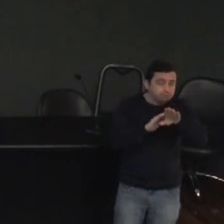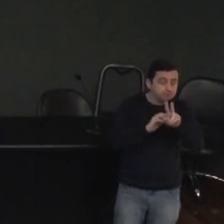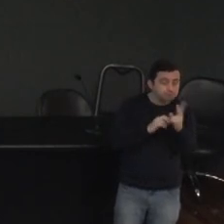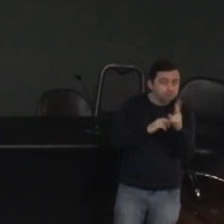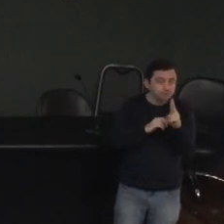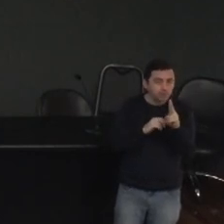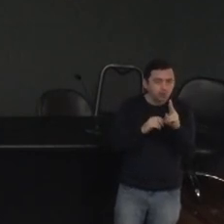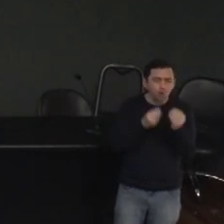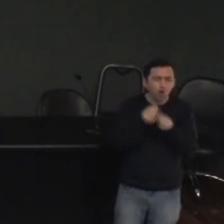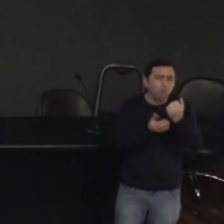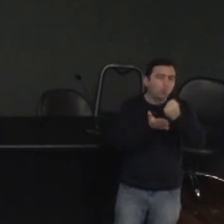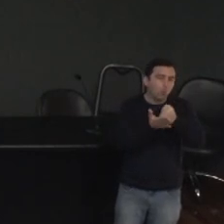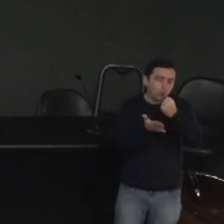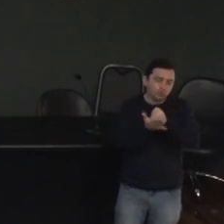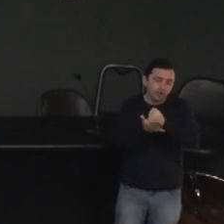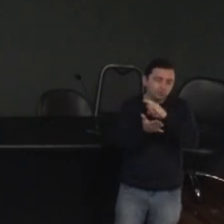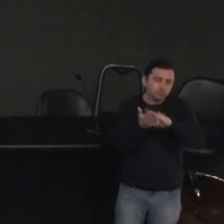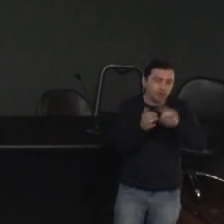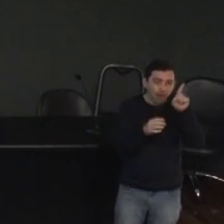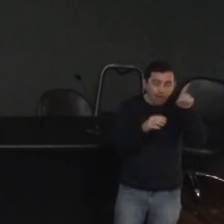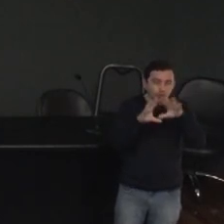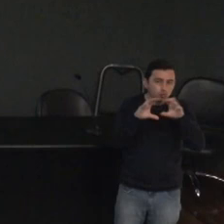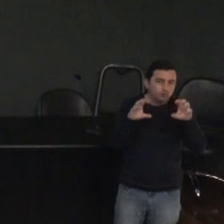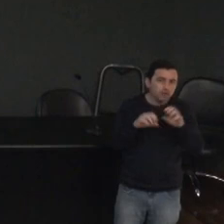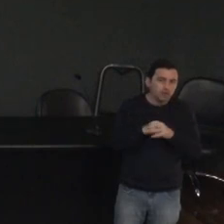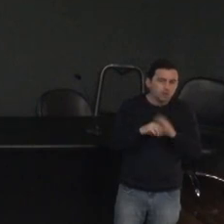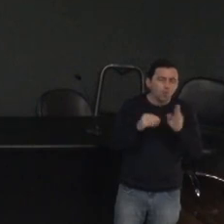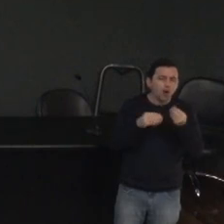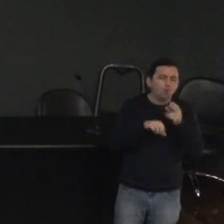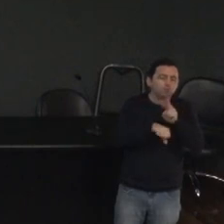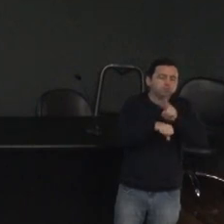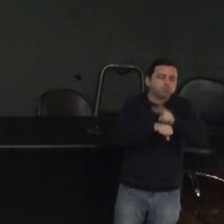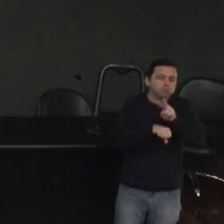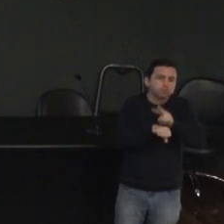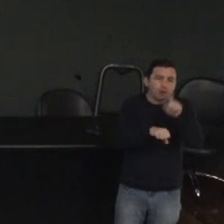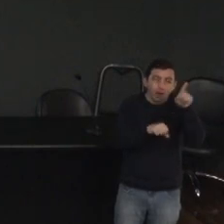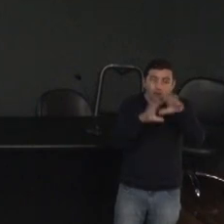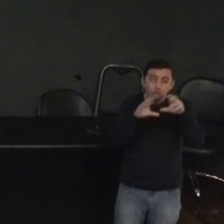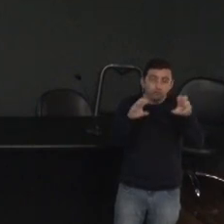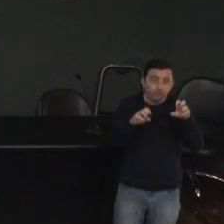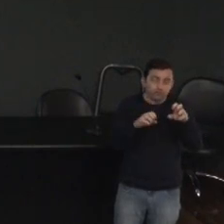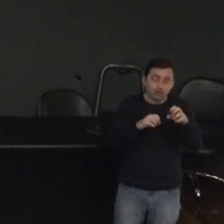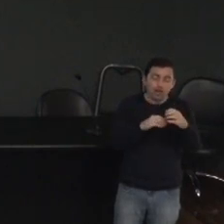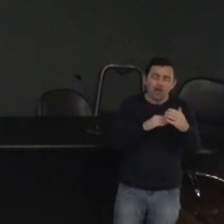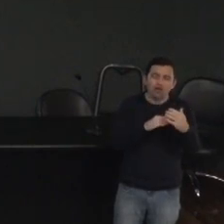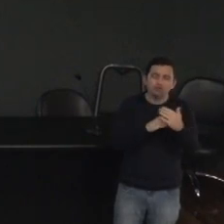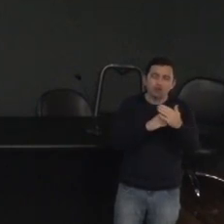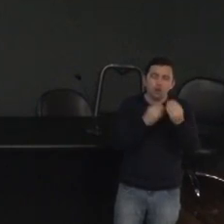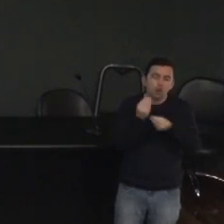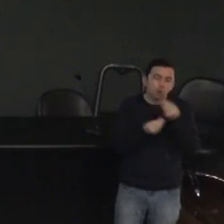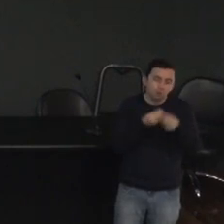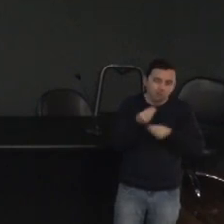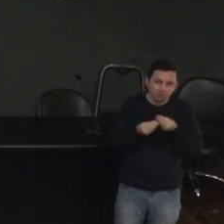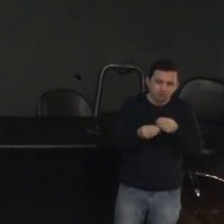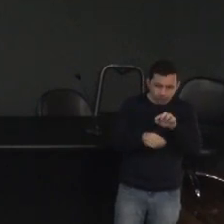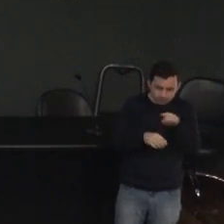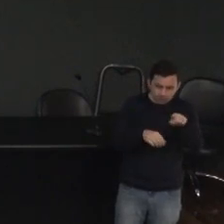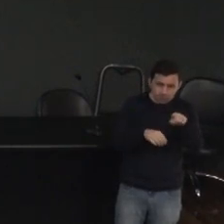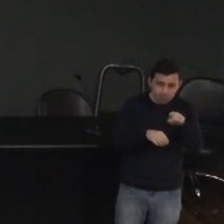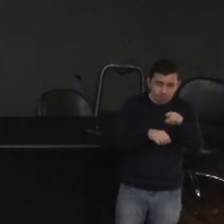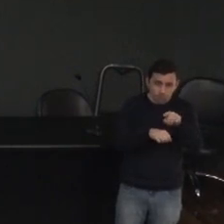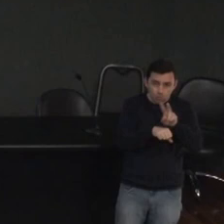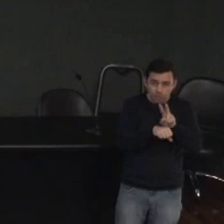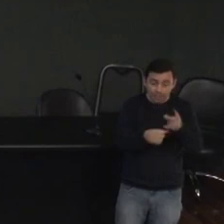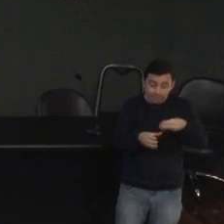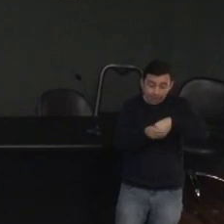ver como é que estão os contratos em relação a essa nuvem né Qual é a proteção e a segurança que essa nuvem da Quais são as proteções que você realizam nos ativos